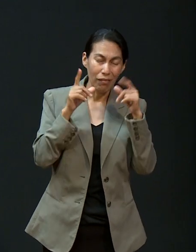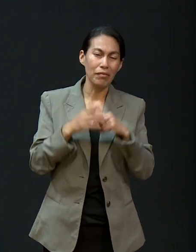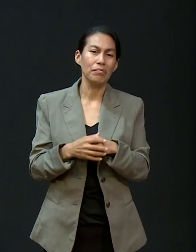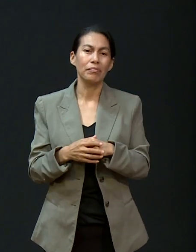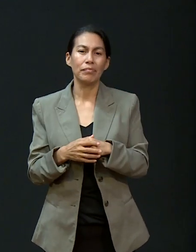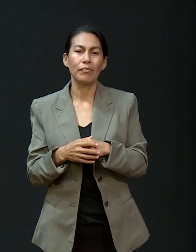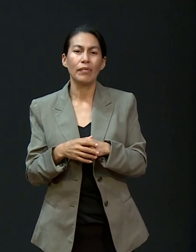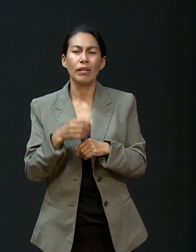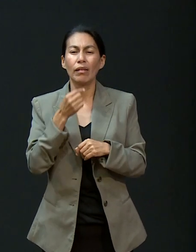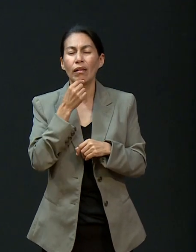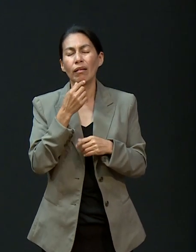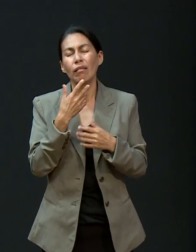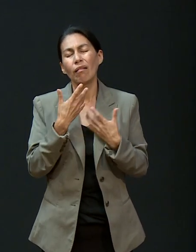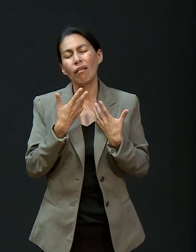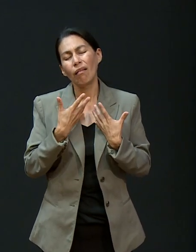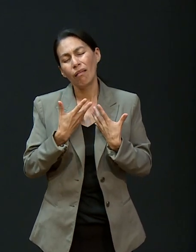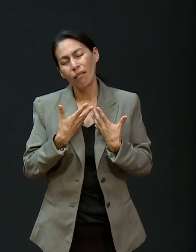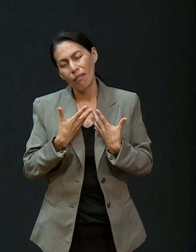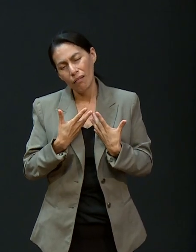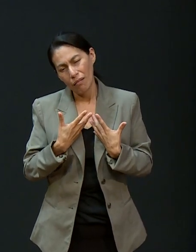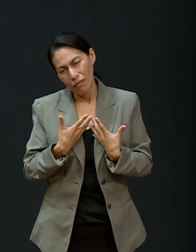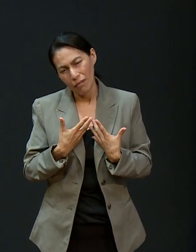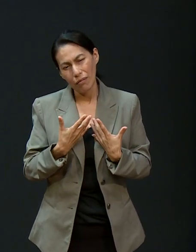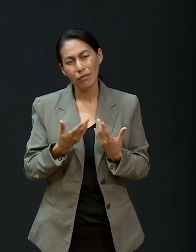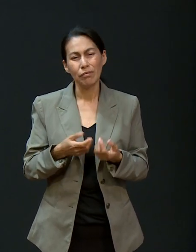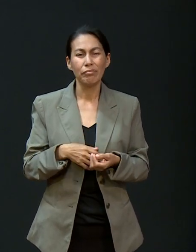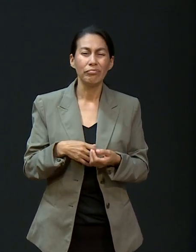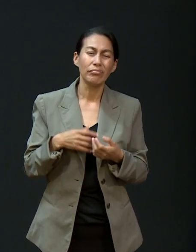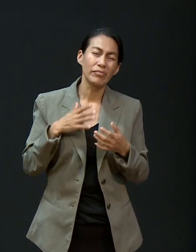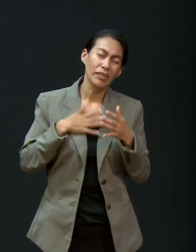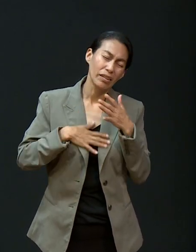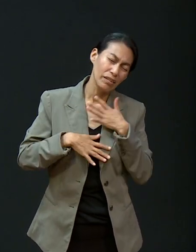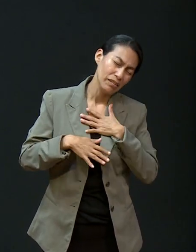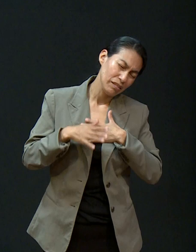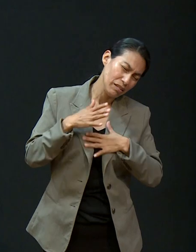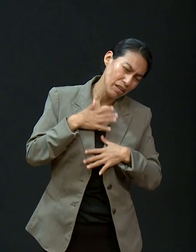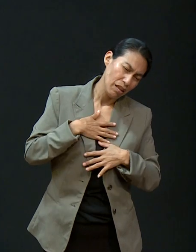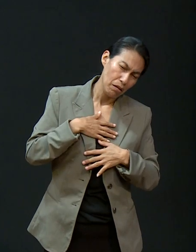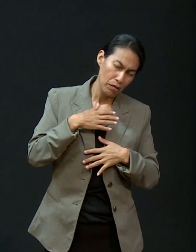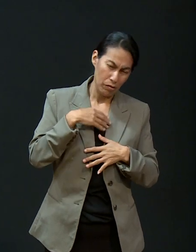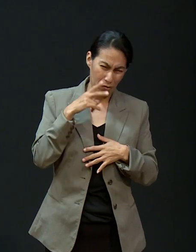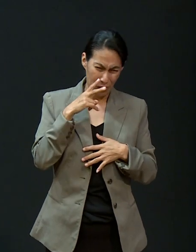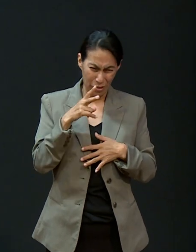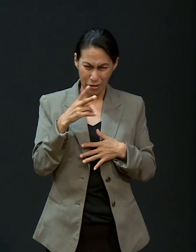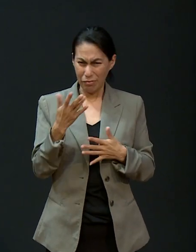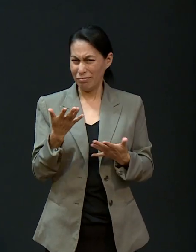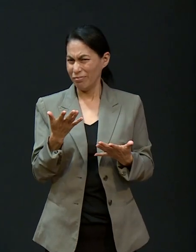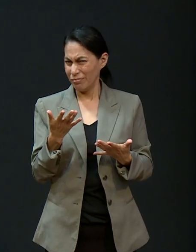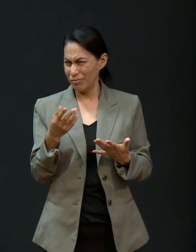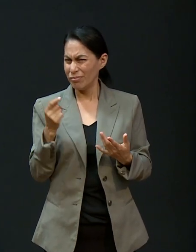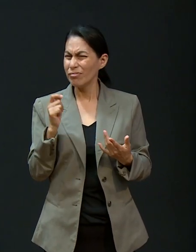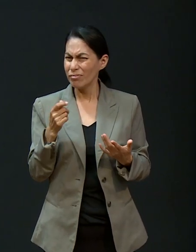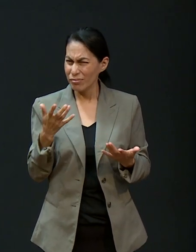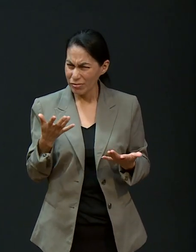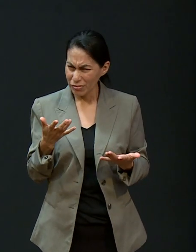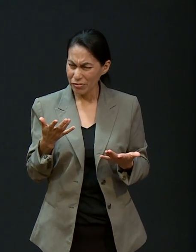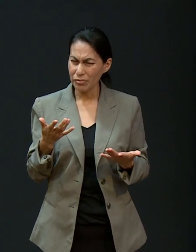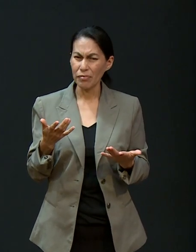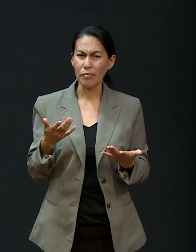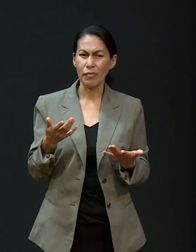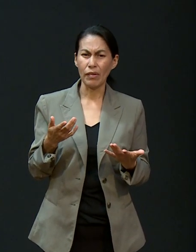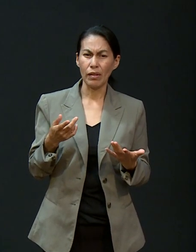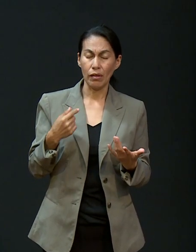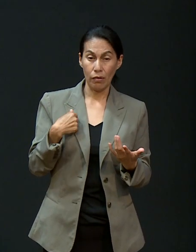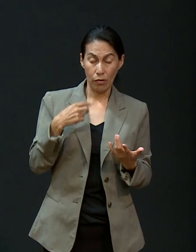espierto, y ya como que estaba más así, apagadito. Y yo digo, no está bien. Y,